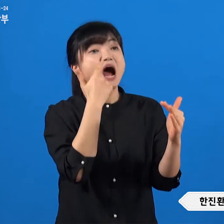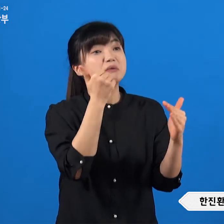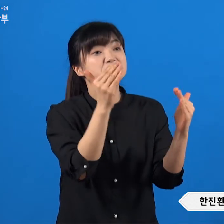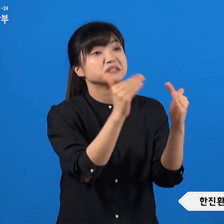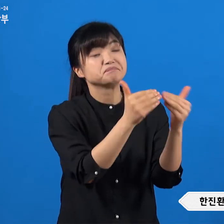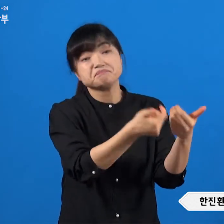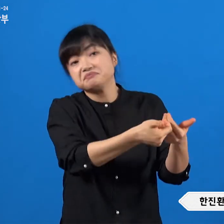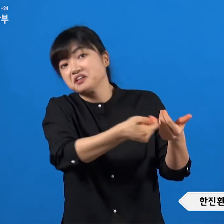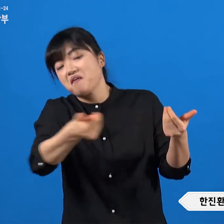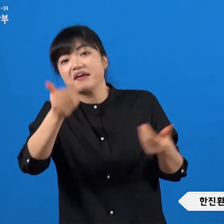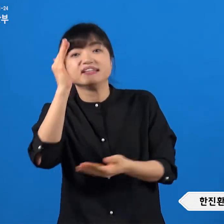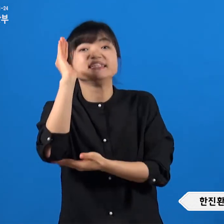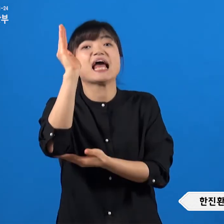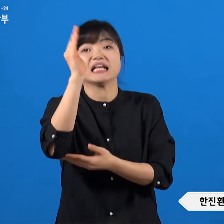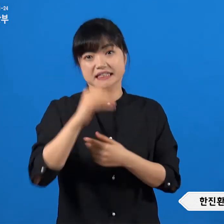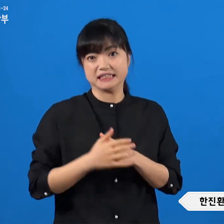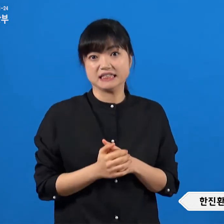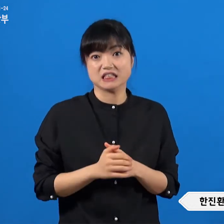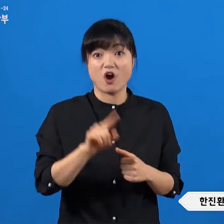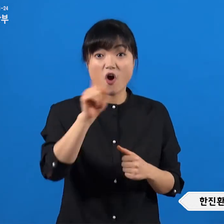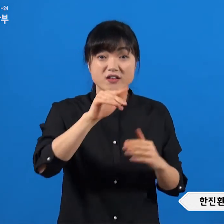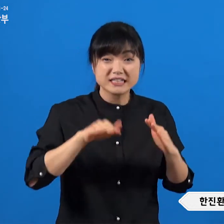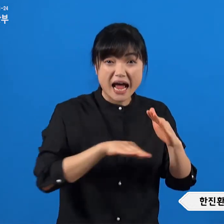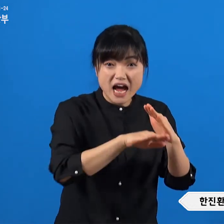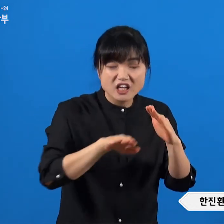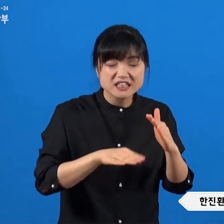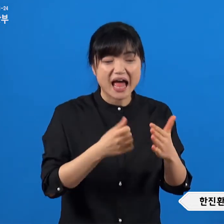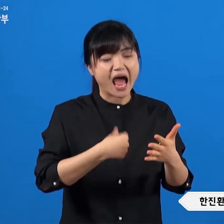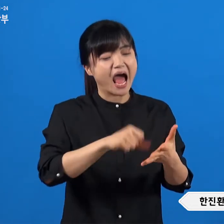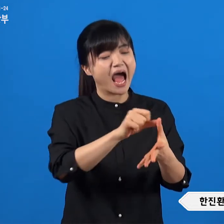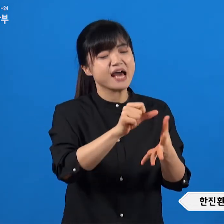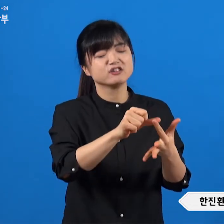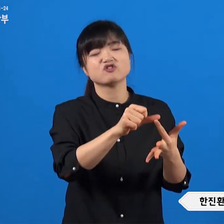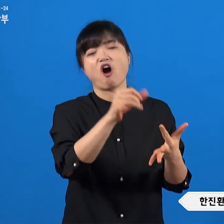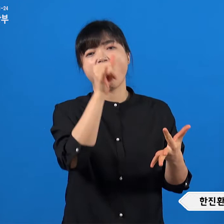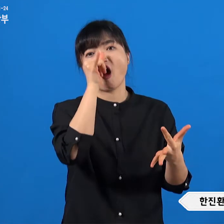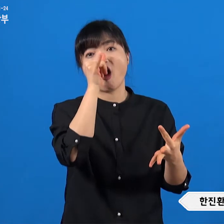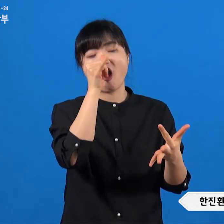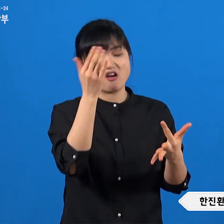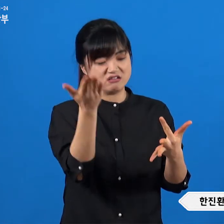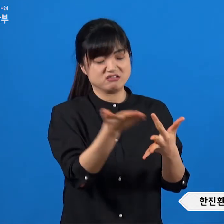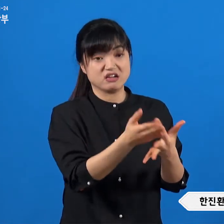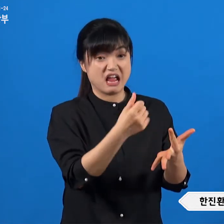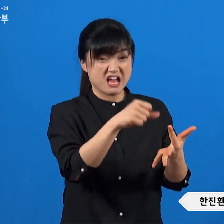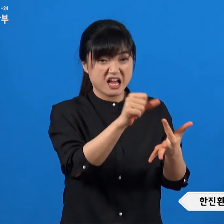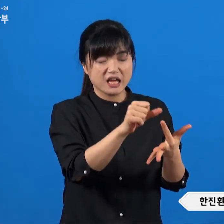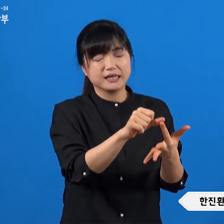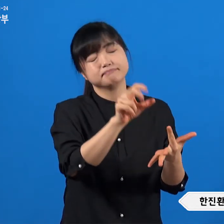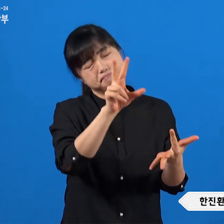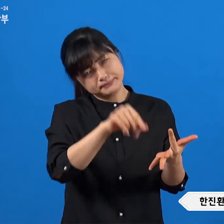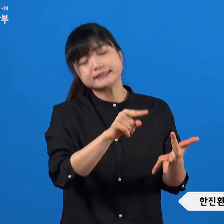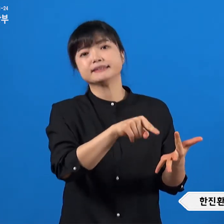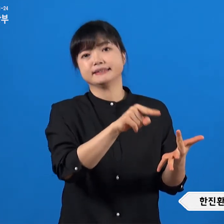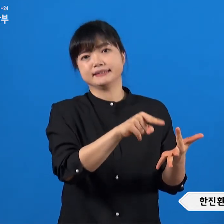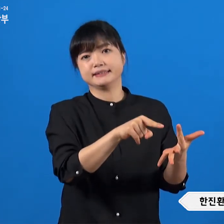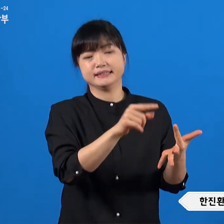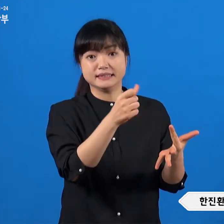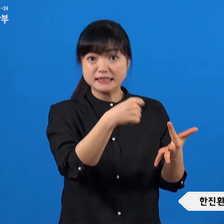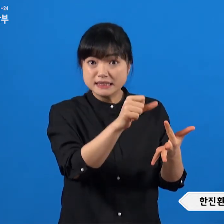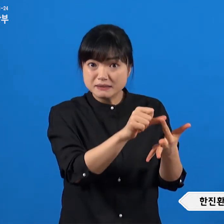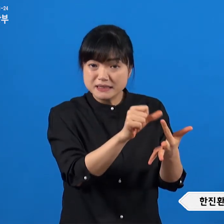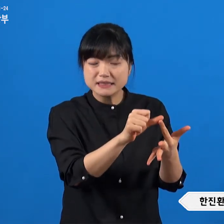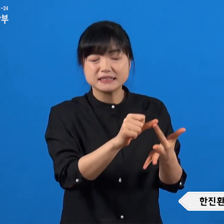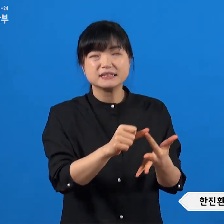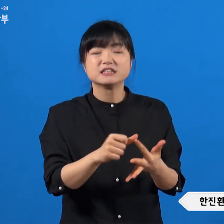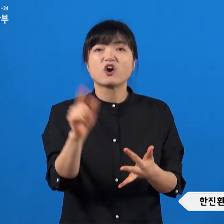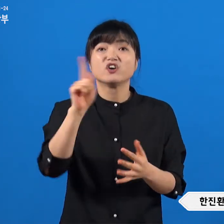이야기입니다. 어떤 가정에 아들이 둘이 있는데 둘째가 문제입니다. 그 둘째 아들이 하루는